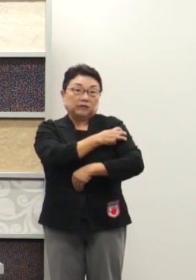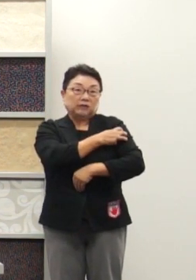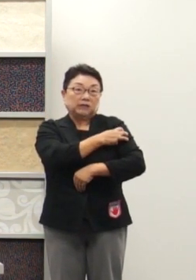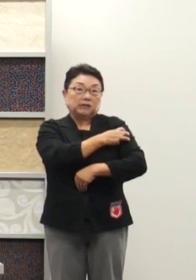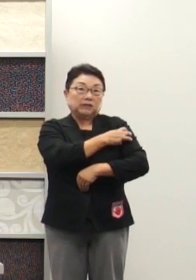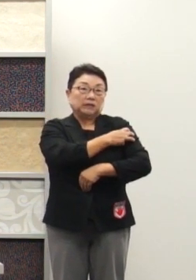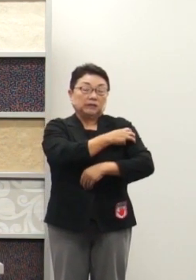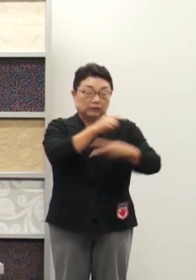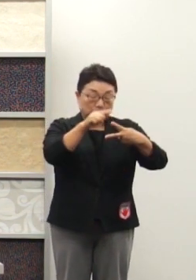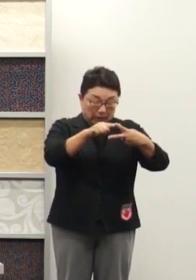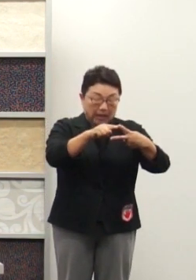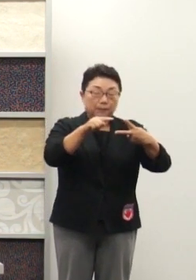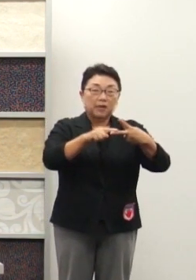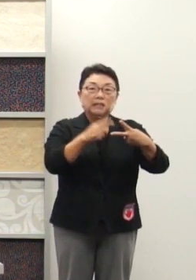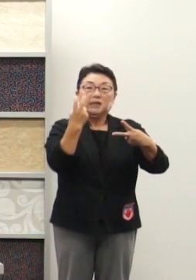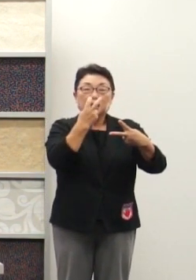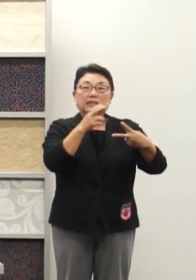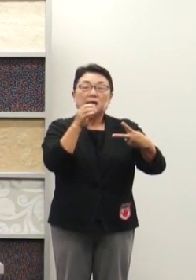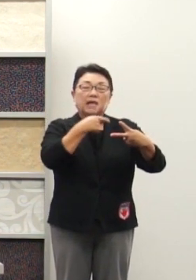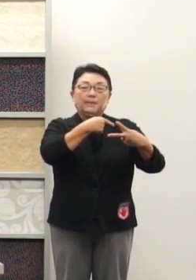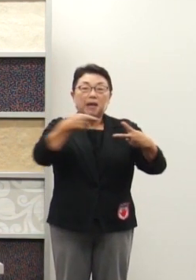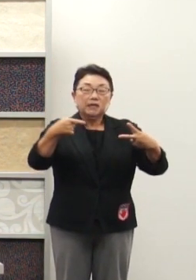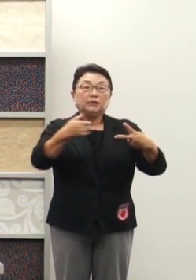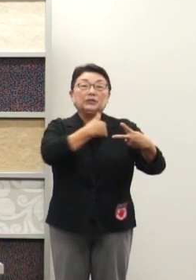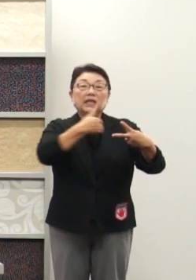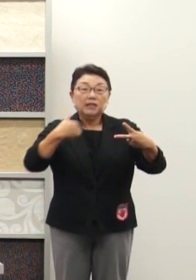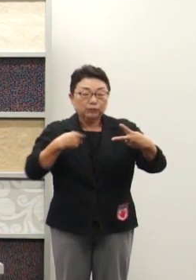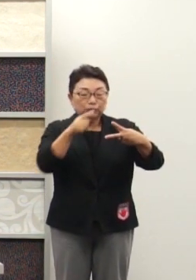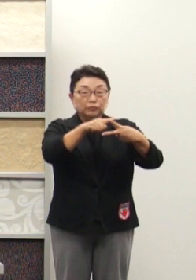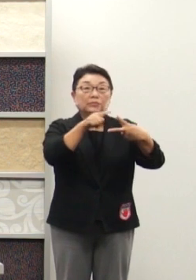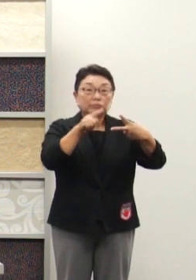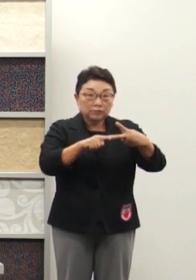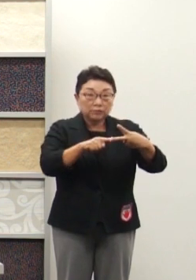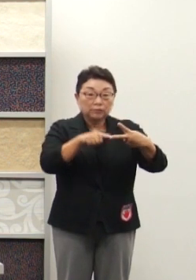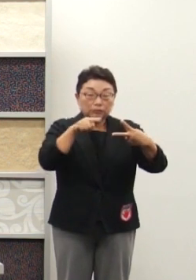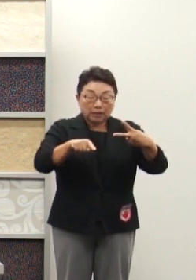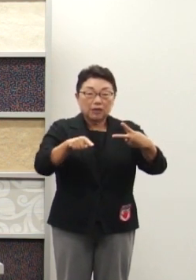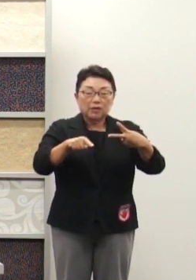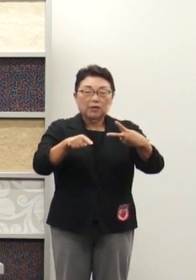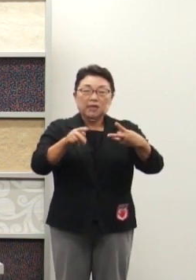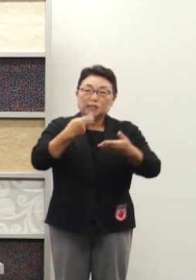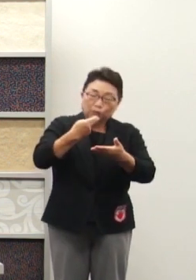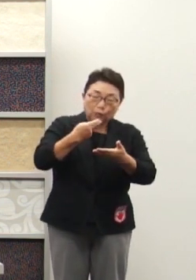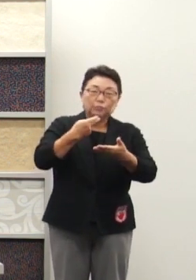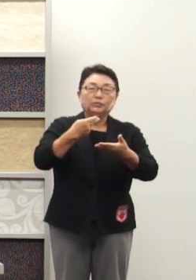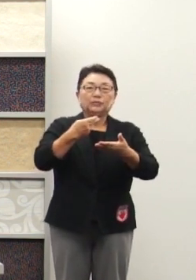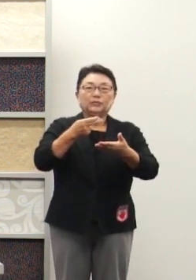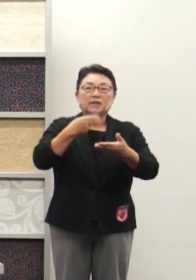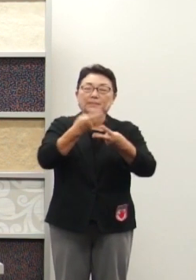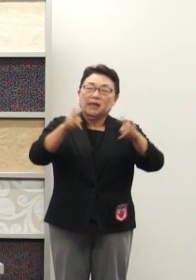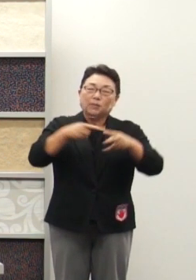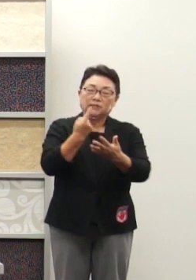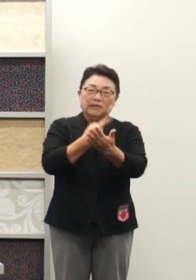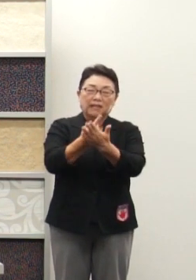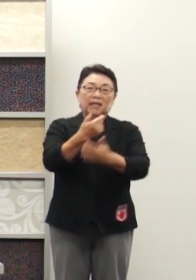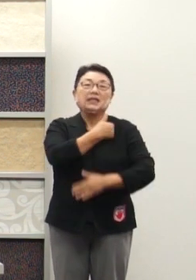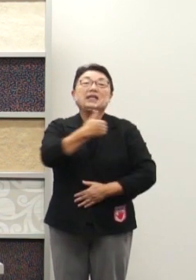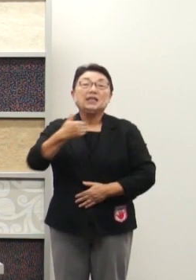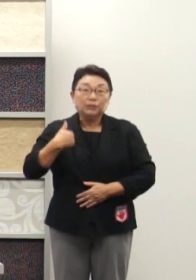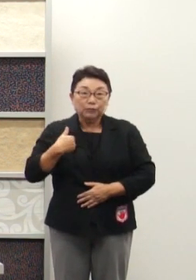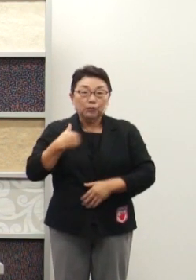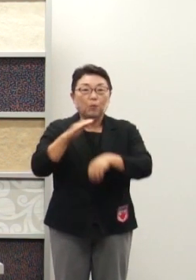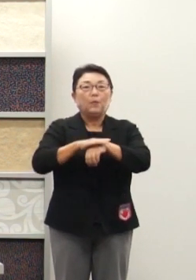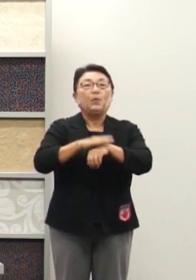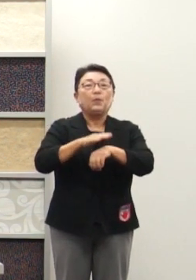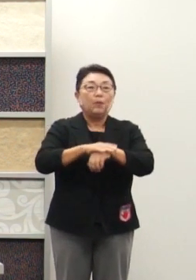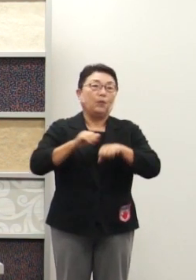は検査での陰性証明を条件に飲食やイベントなどの行動制限を緩和するワクチン検査パッケ